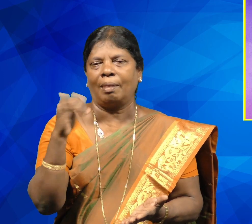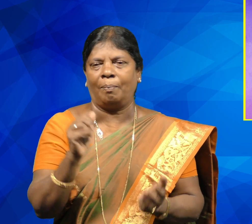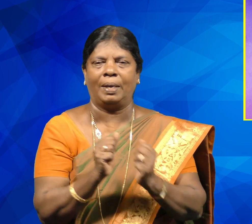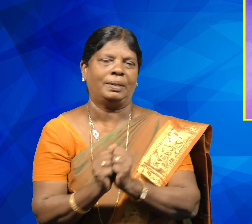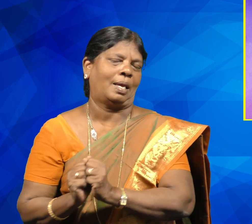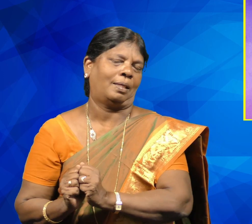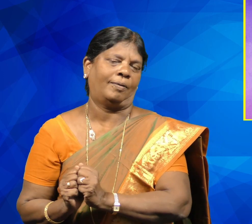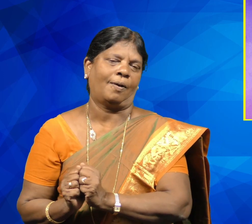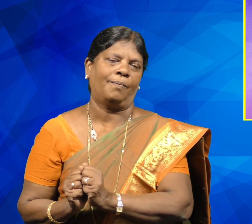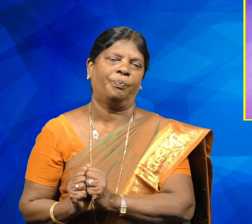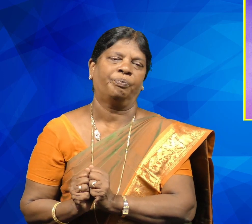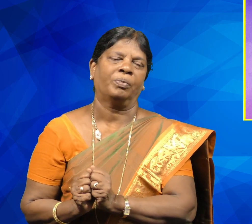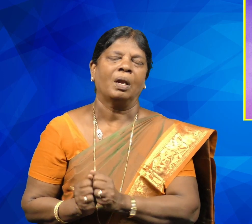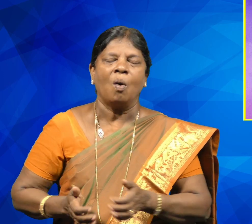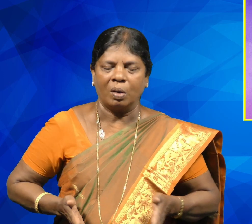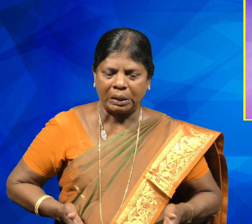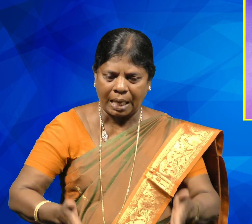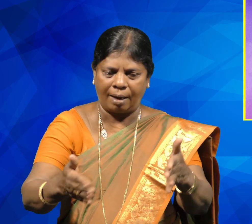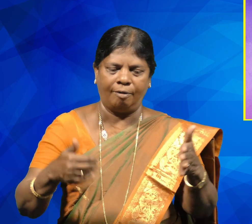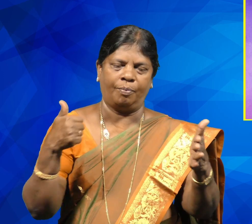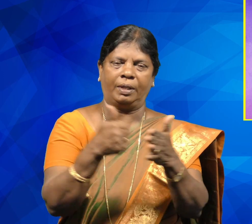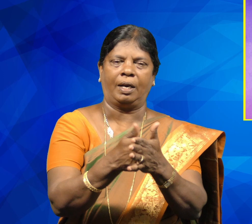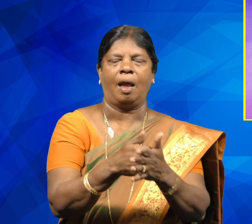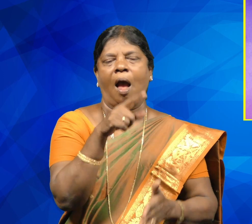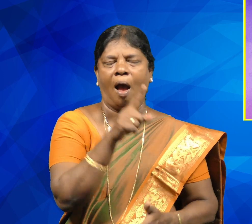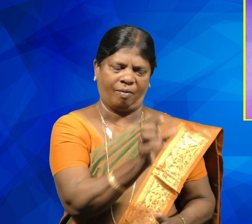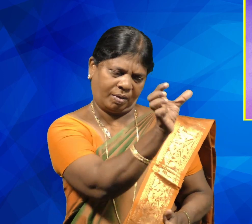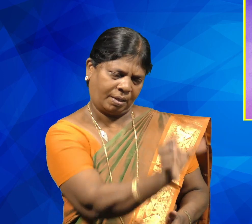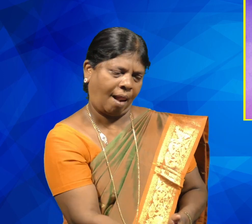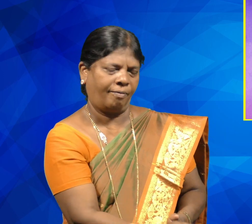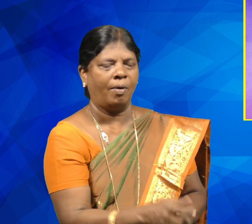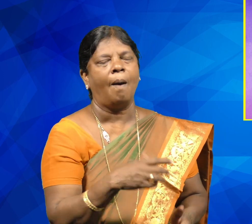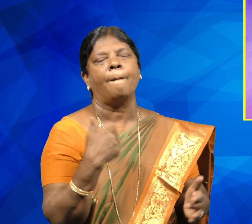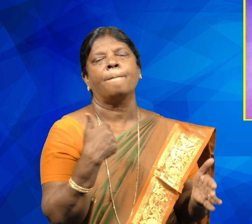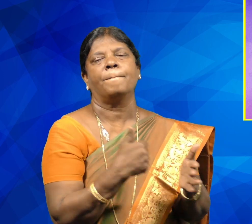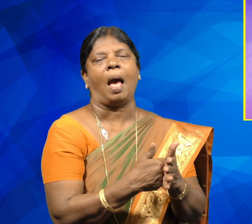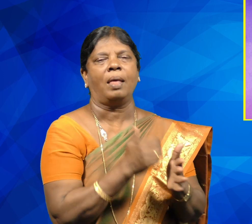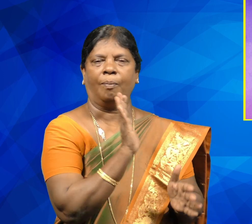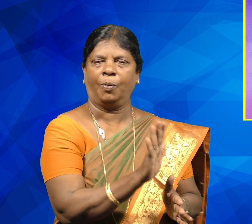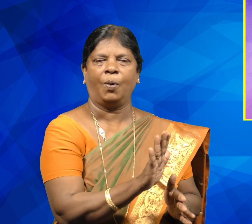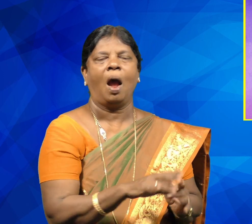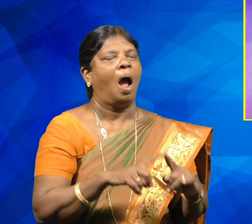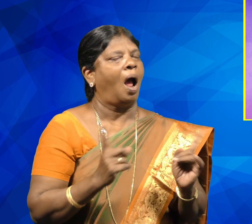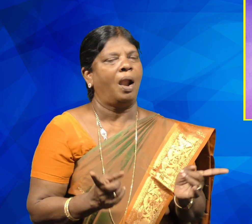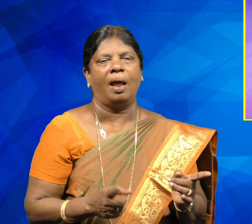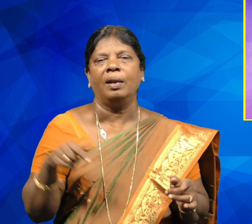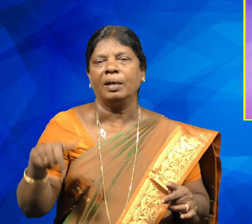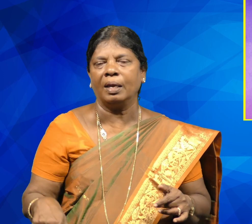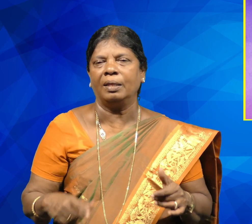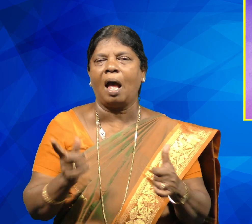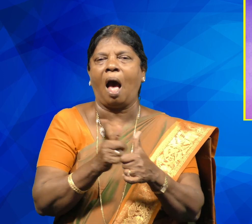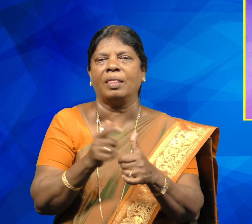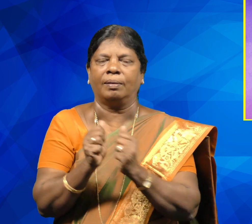பாதிப்பை ஏற்படுத்திவிட்டது. சாலை விபத்திலே ஒருவர் சிக்கிக்கொண்டால் அவருடைய உடலுக்குத்தான் பாதிப்பு. ஆனால்